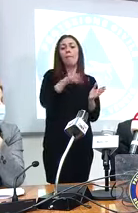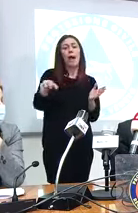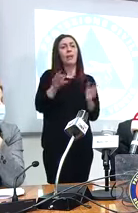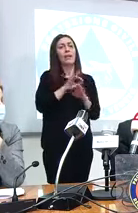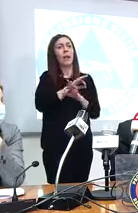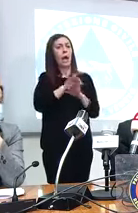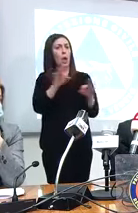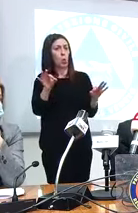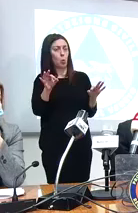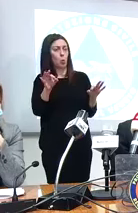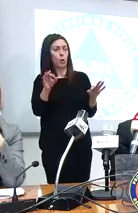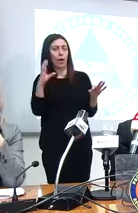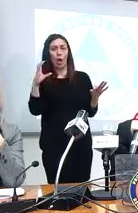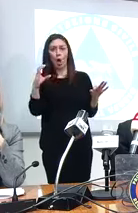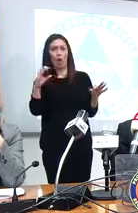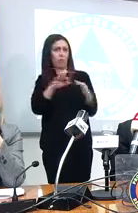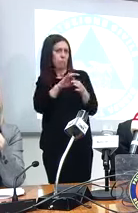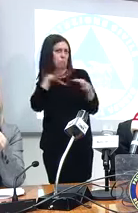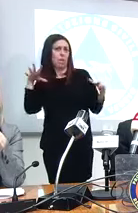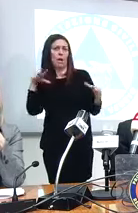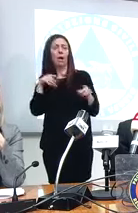assolutamente non hanno niente a che vedere col Covid.